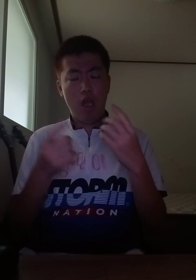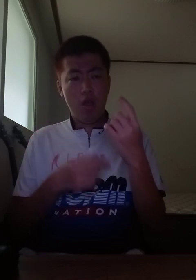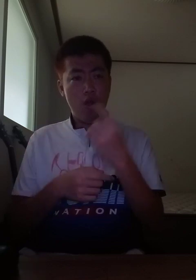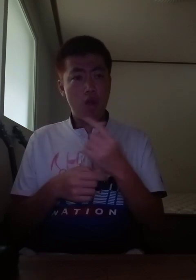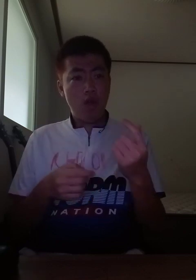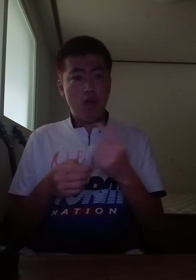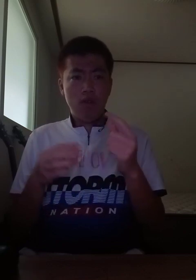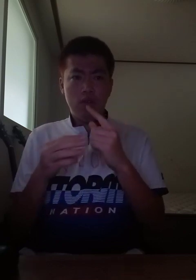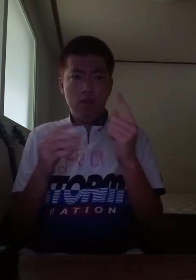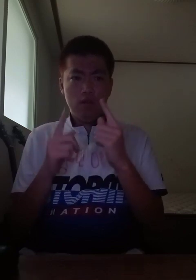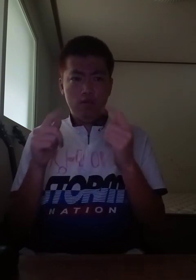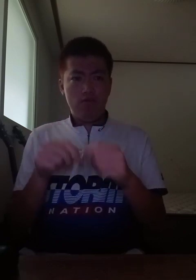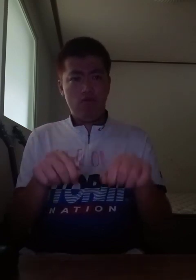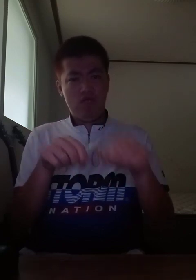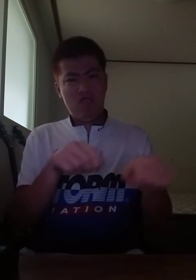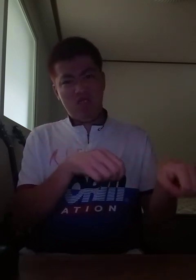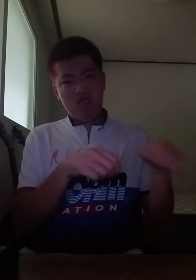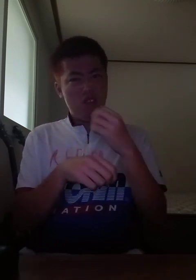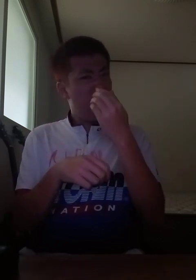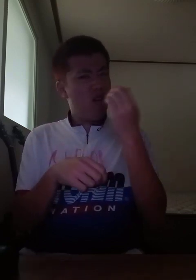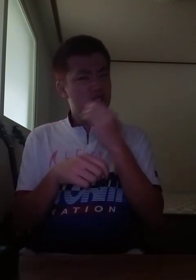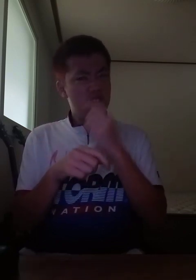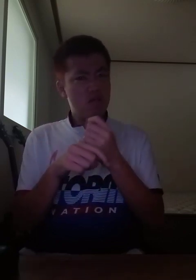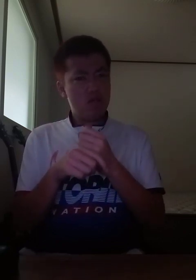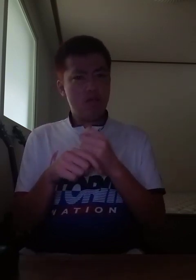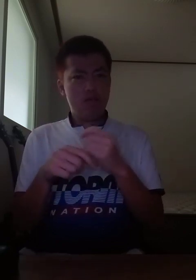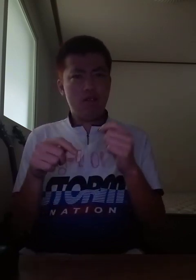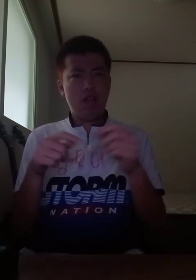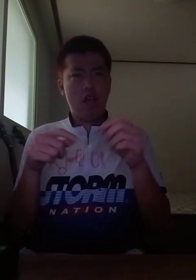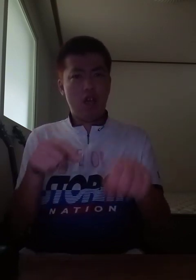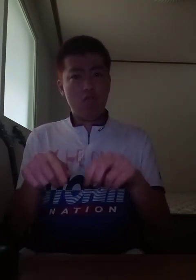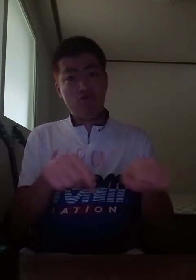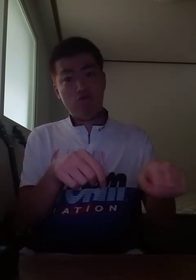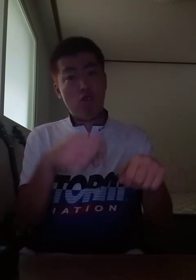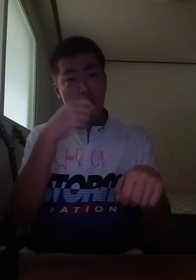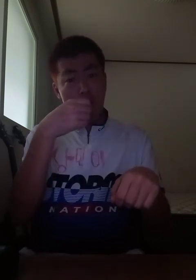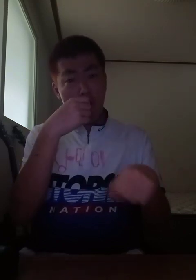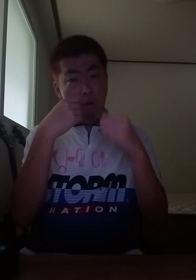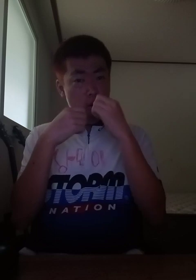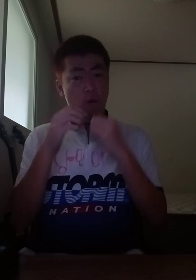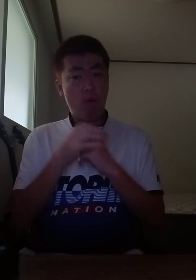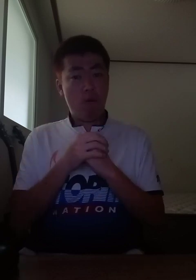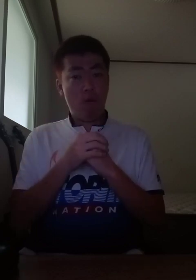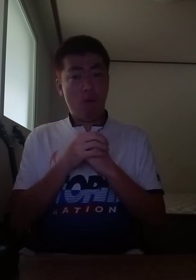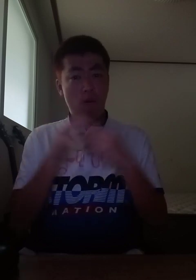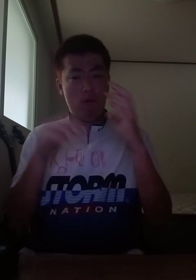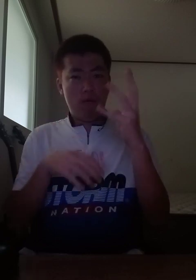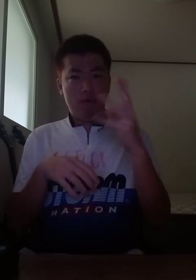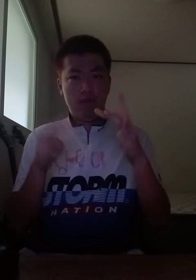들어가서 어찌하지. 사다 먹지 않으면 약수 들어가시면 떠다 먹는 올해로 49년째 되는 이